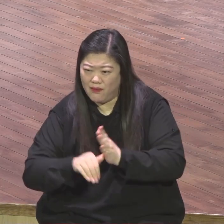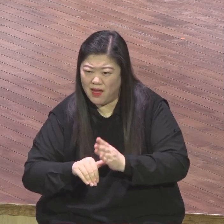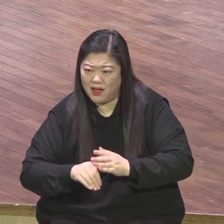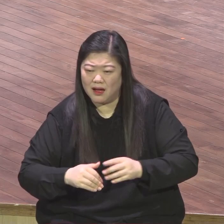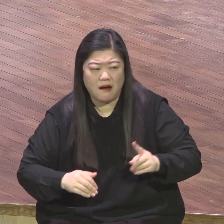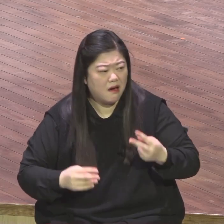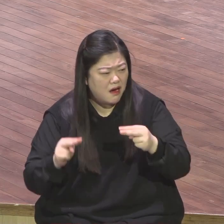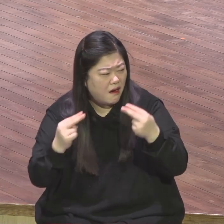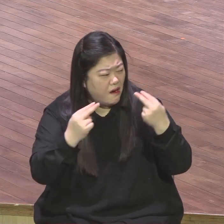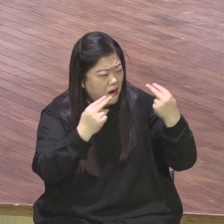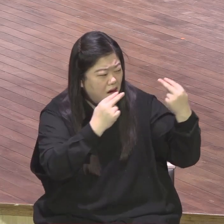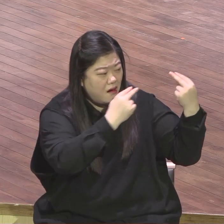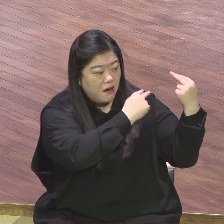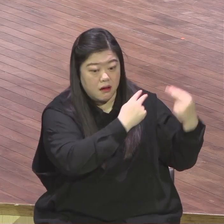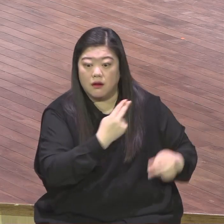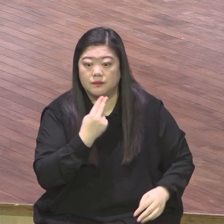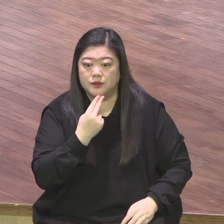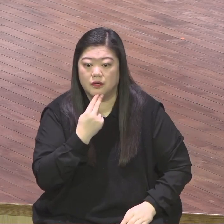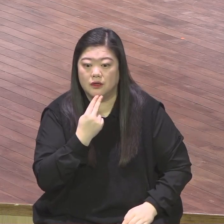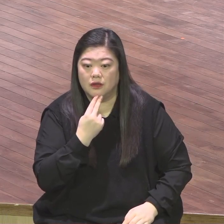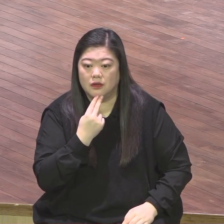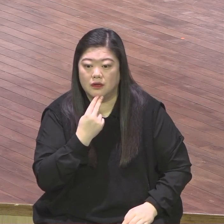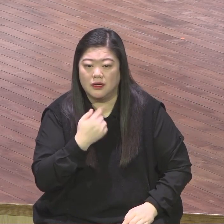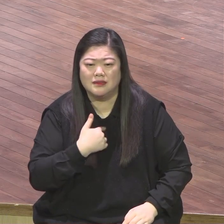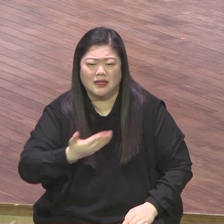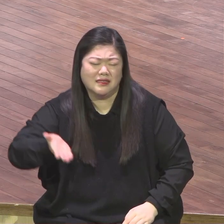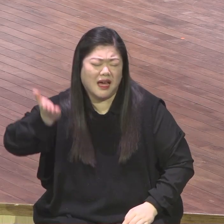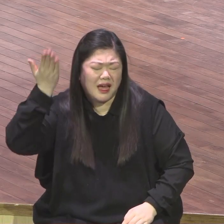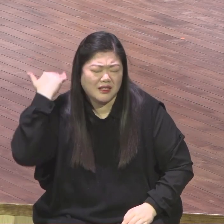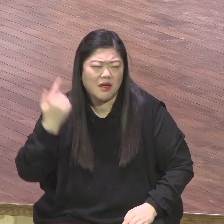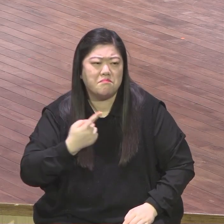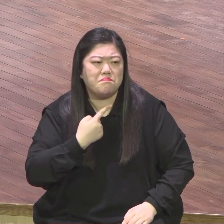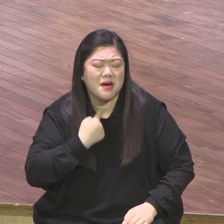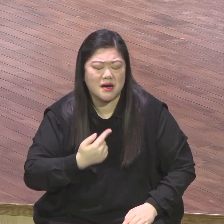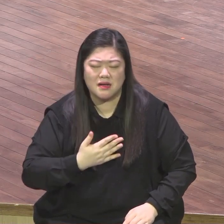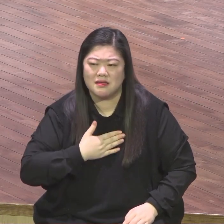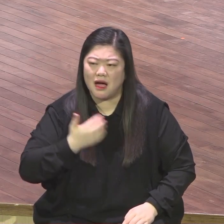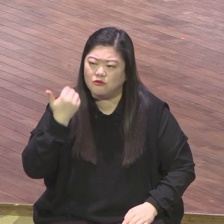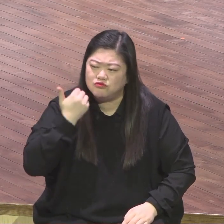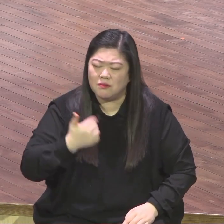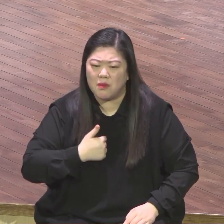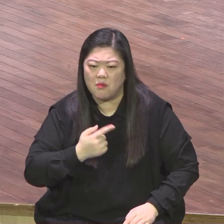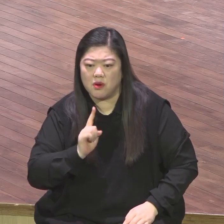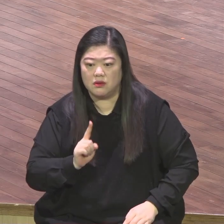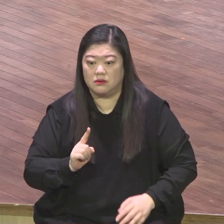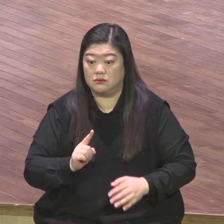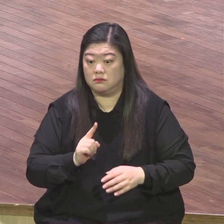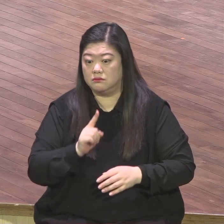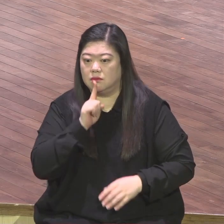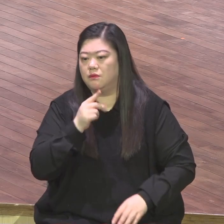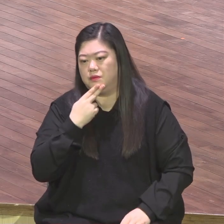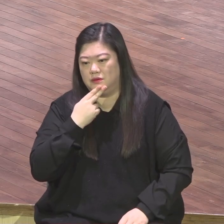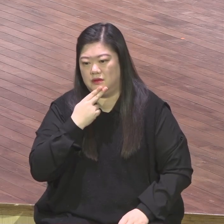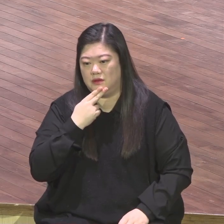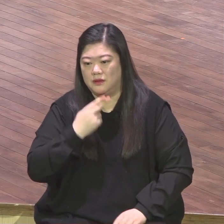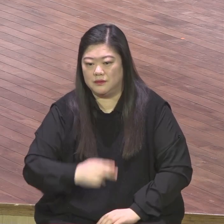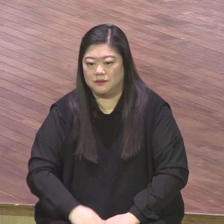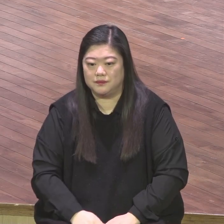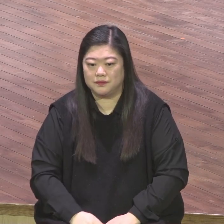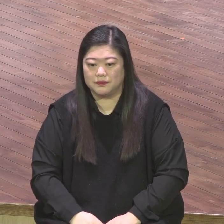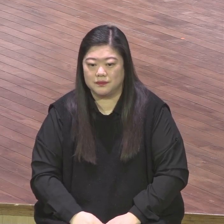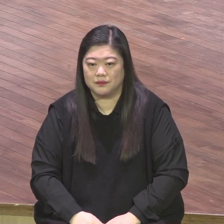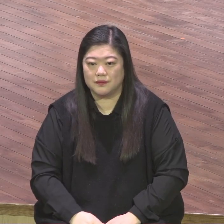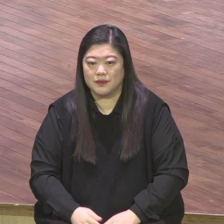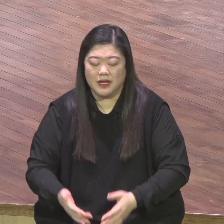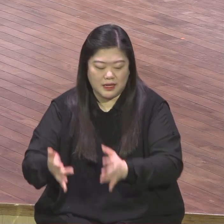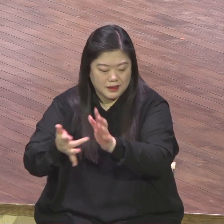과거에. 과거에 매여 있지 않는다는 것이죠. 과거. 누가복음 9장 62절에 보면 예수님께서 손에